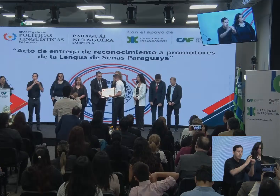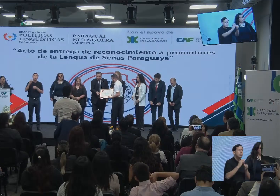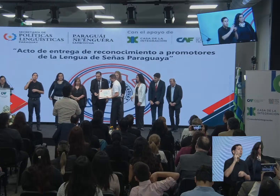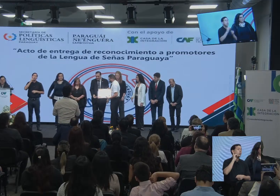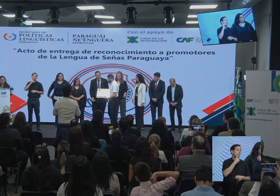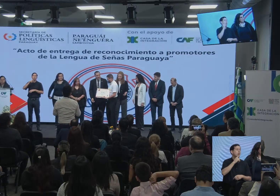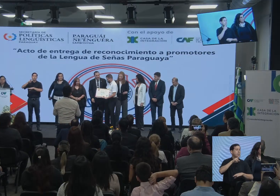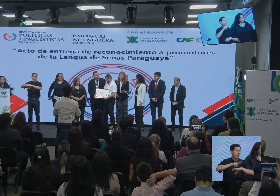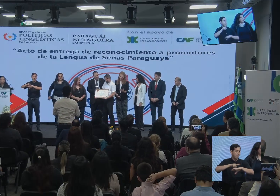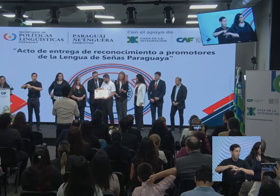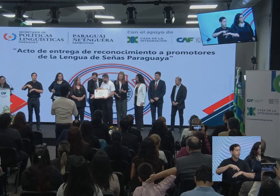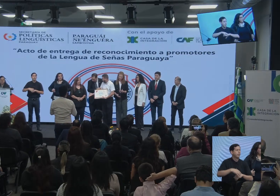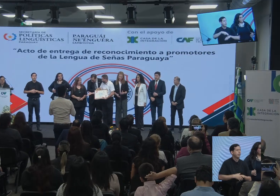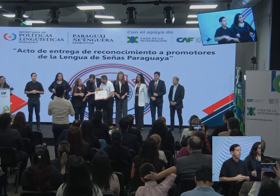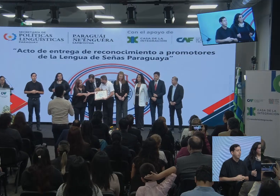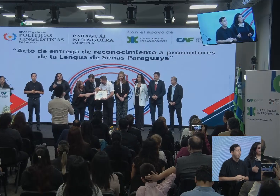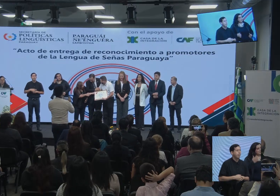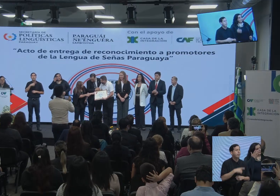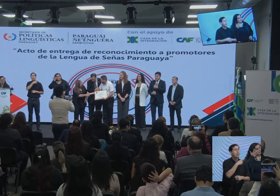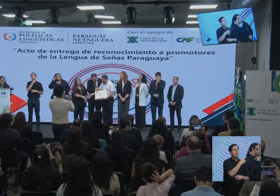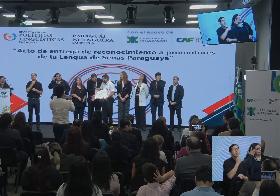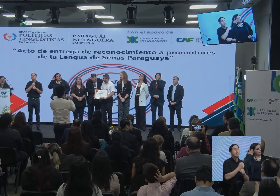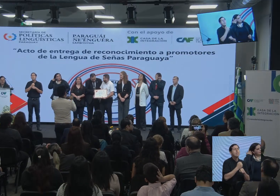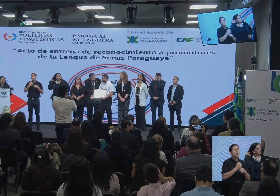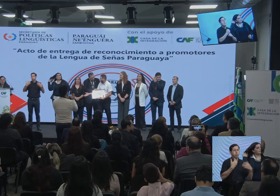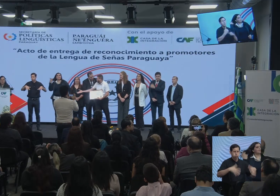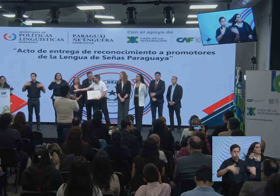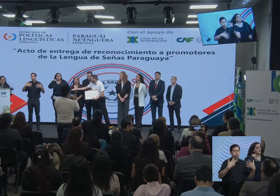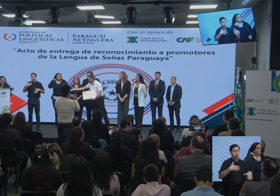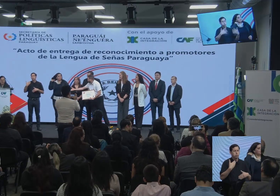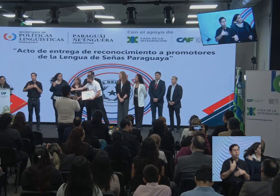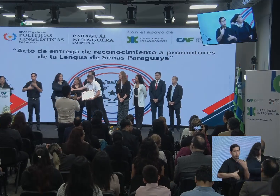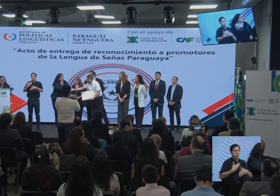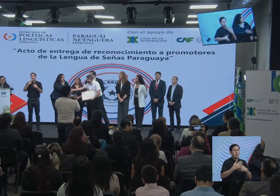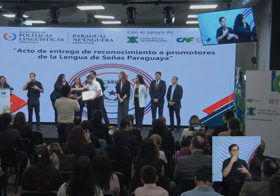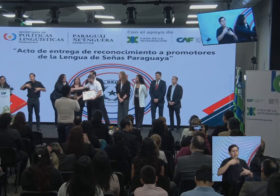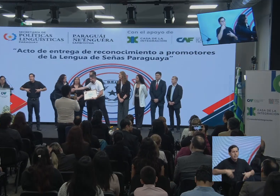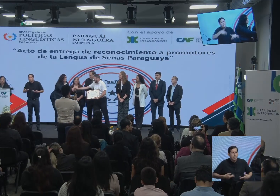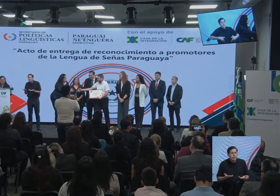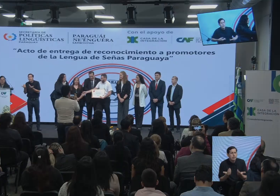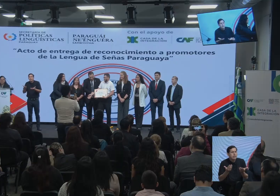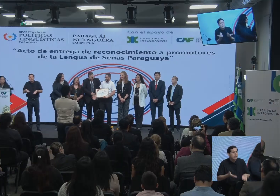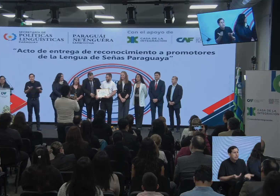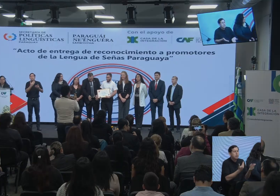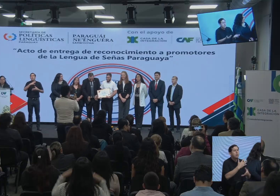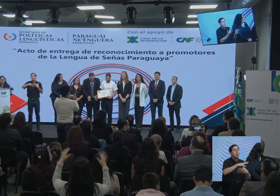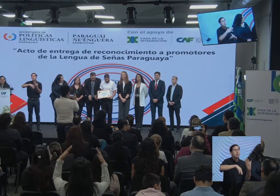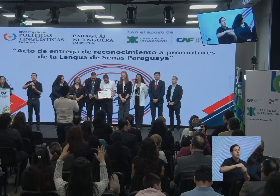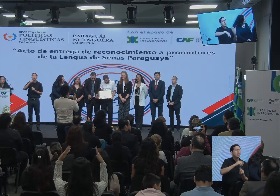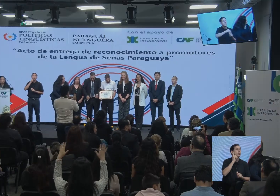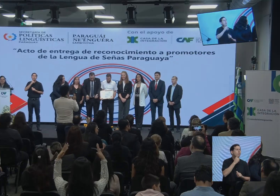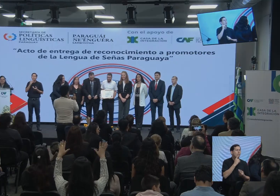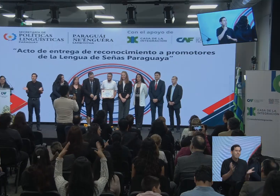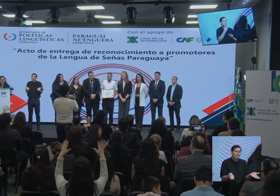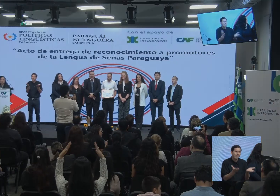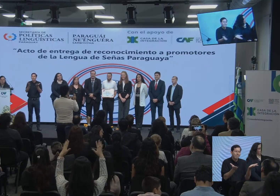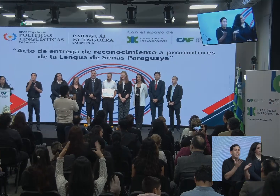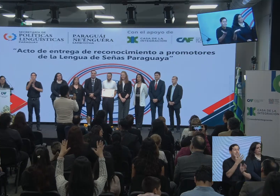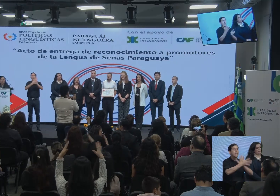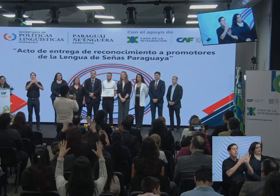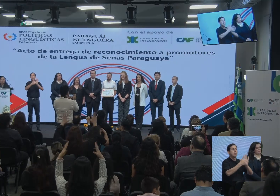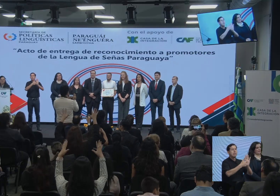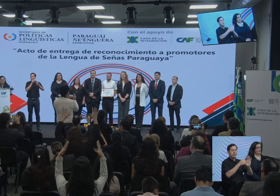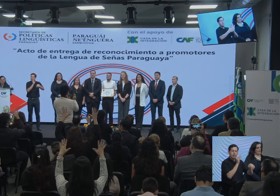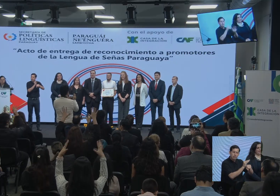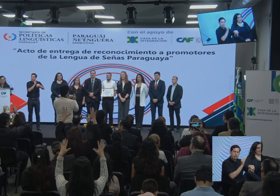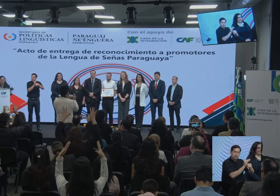país. Su trabajo ha sido fundamental para animar a la comunidad sorda y promover la enseñanza de la lengua de